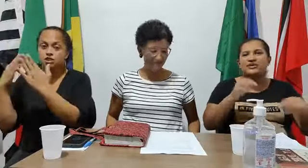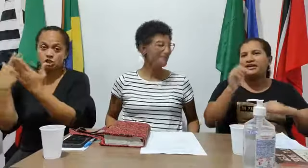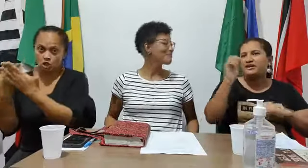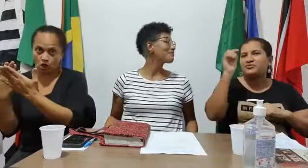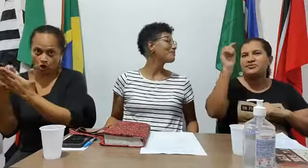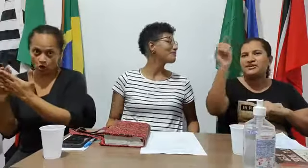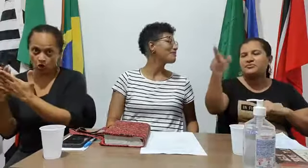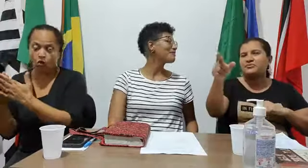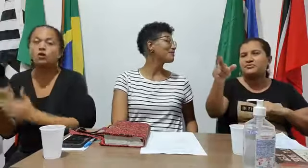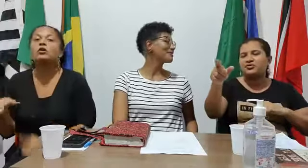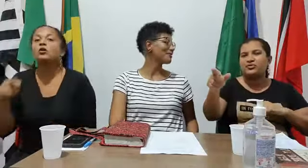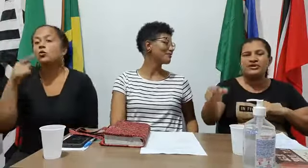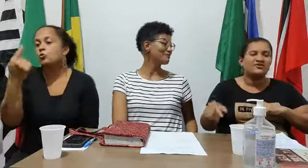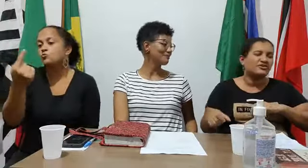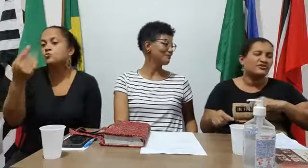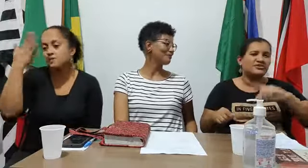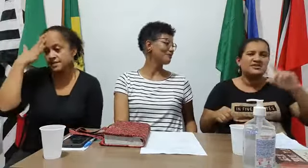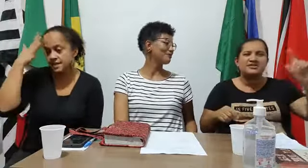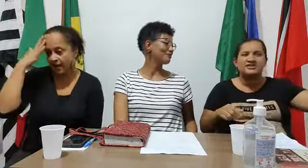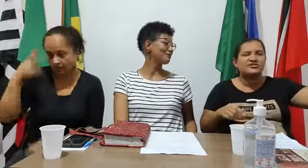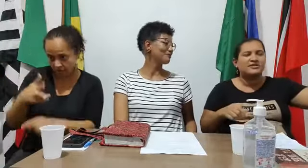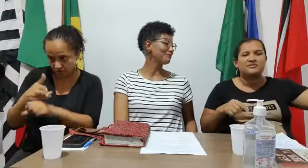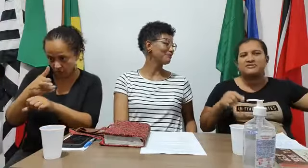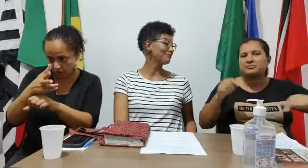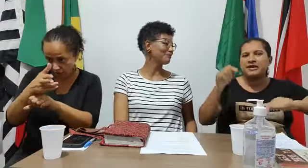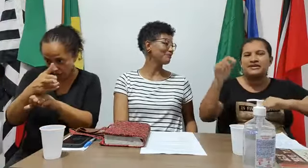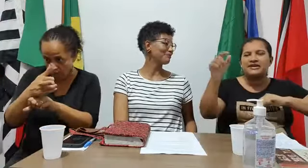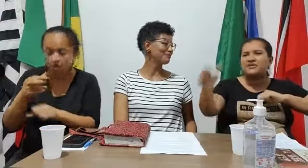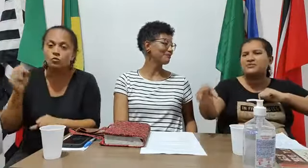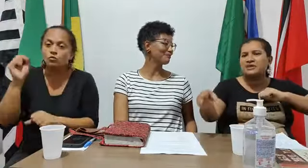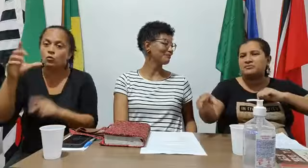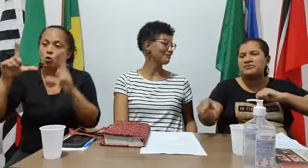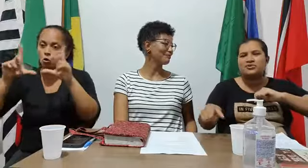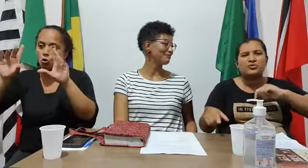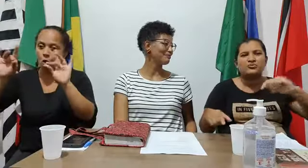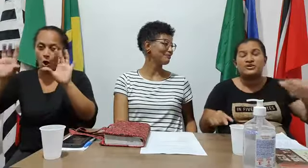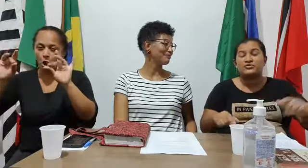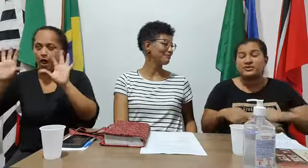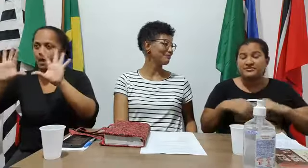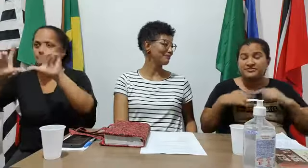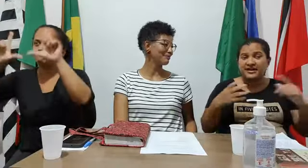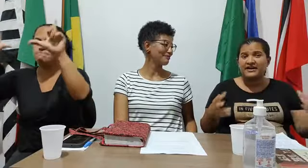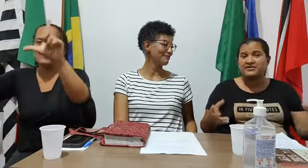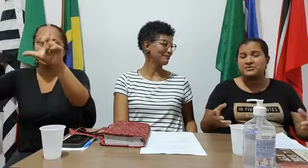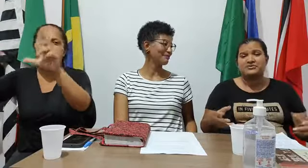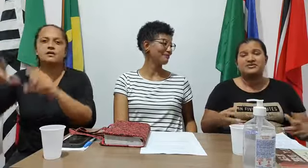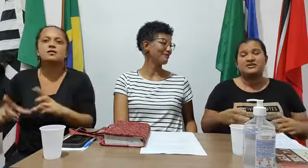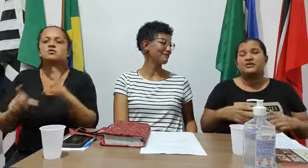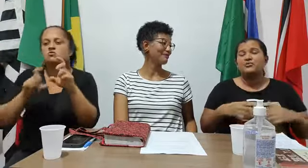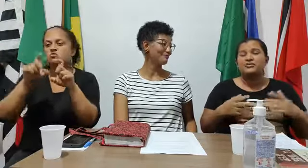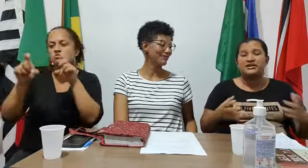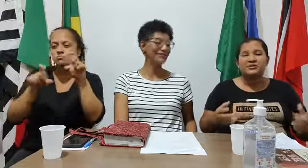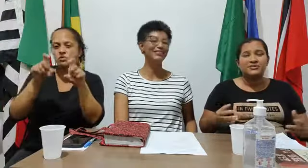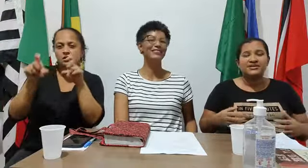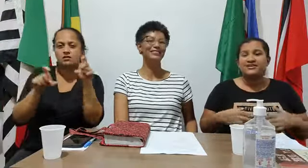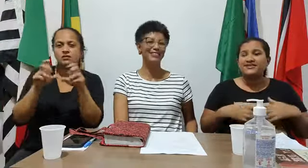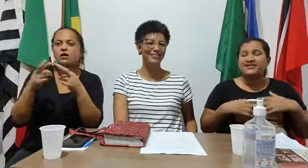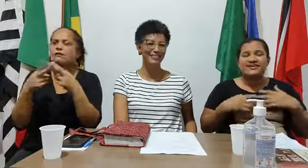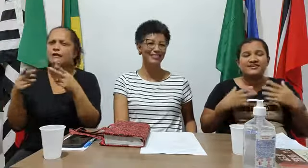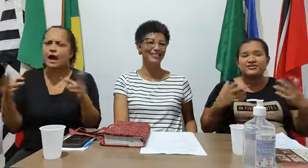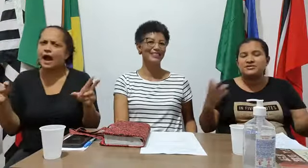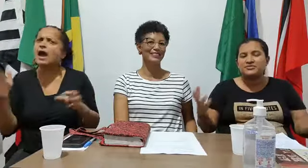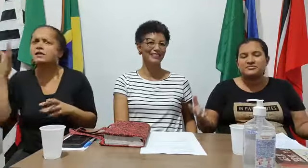sabe colar, um sabe colocar direito o tecido, outro sabe fazer painel, um sabe mexer com o computador e vai, irmãos. Por quê?